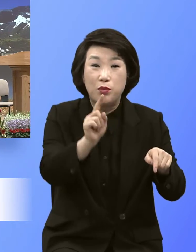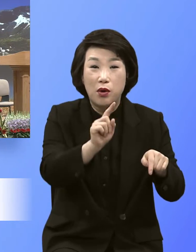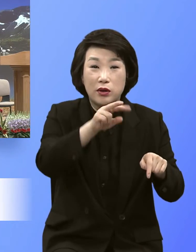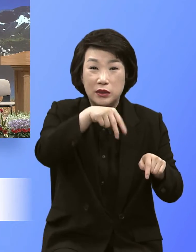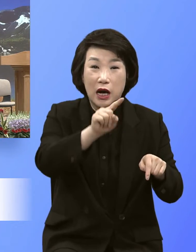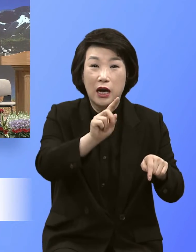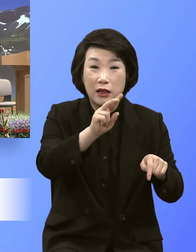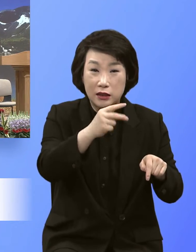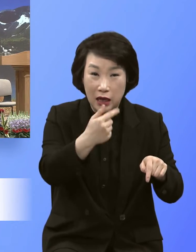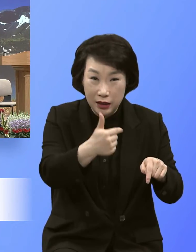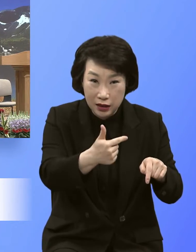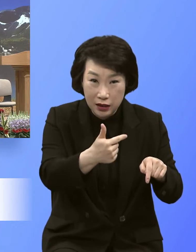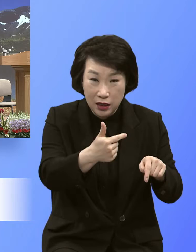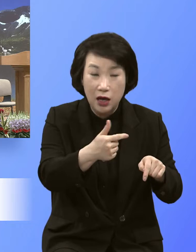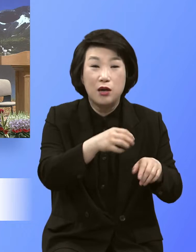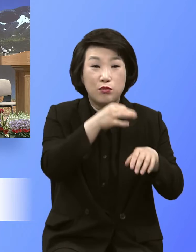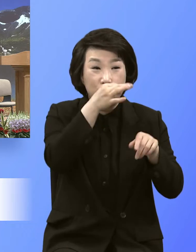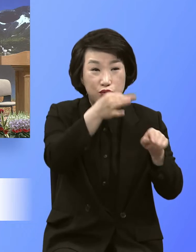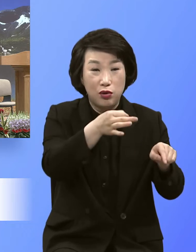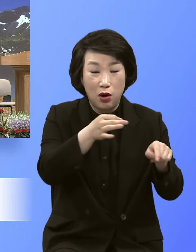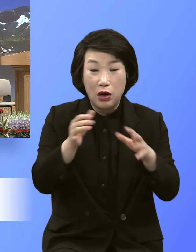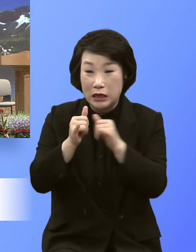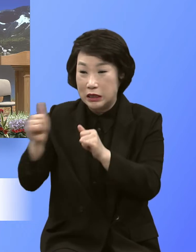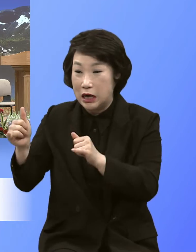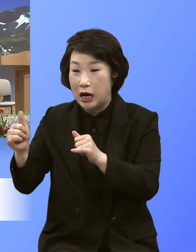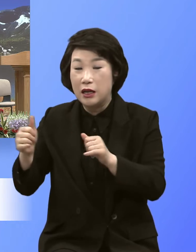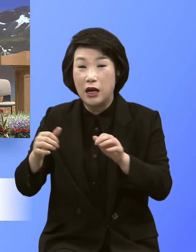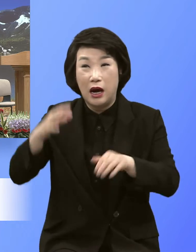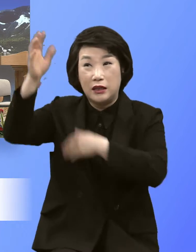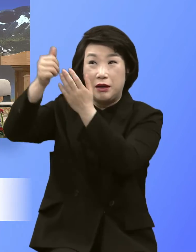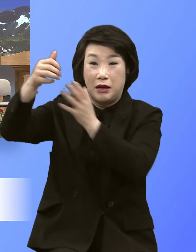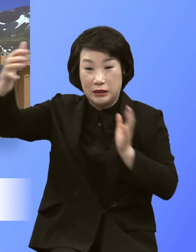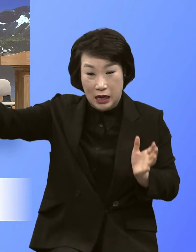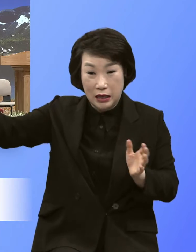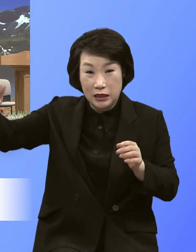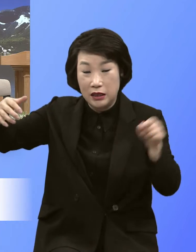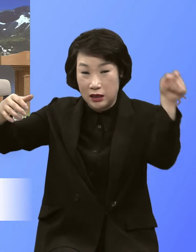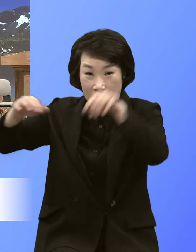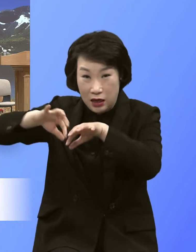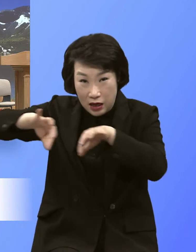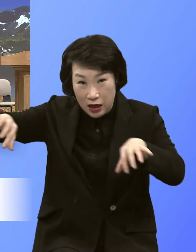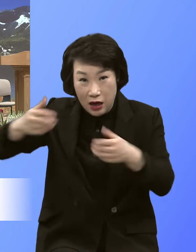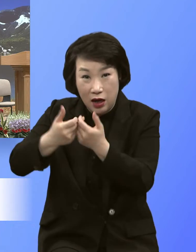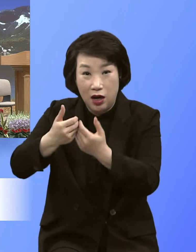사단이라 하며 인간과 하나님과 사이를 이간할 때를 마귀라고